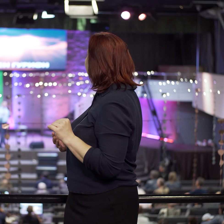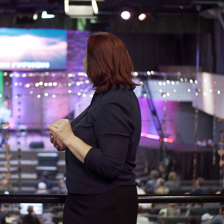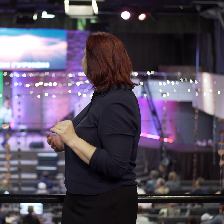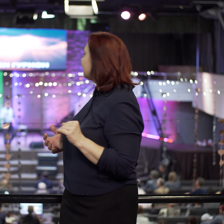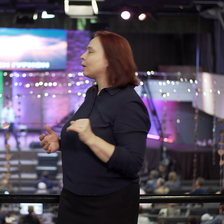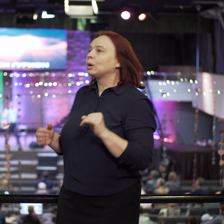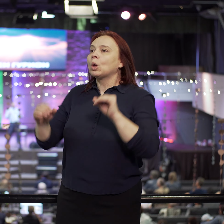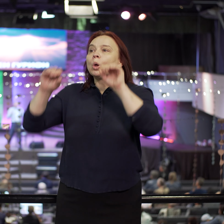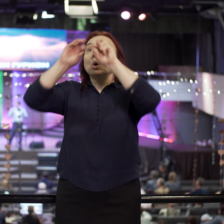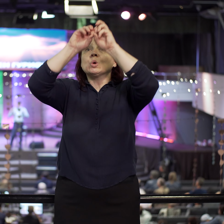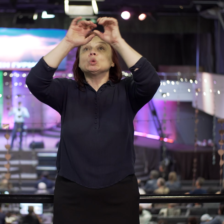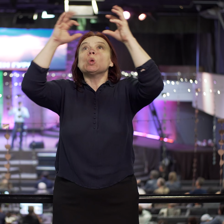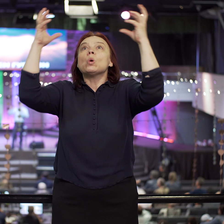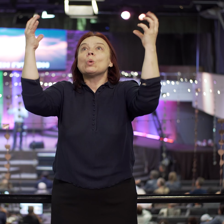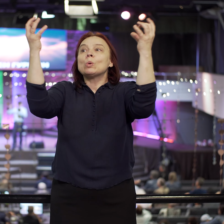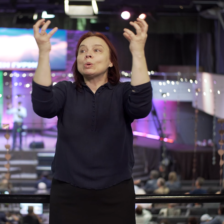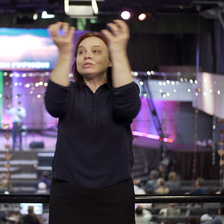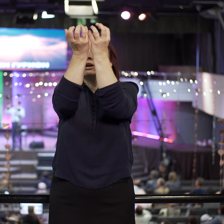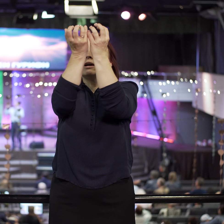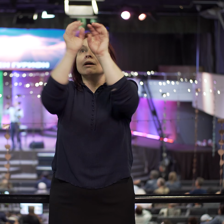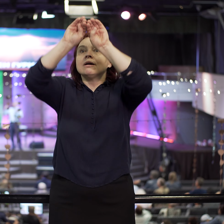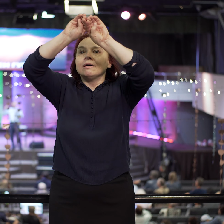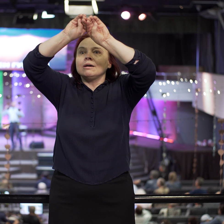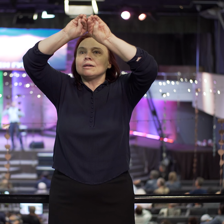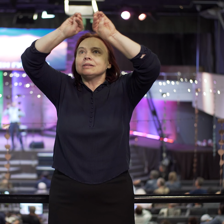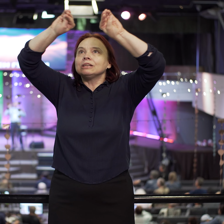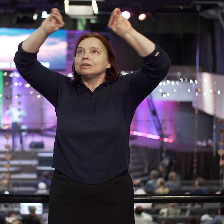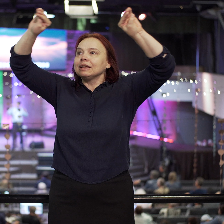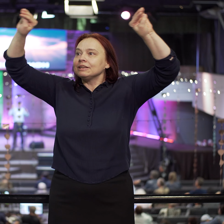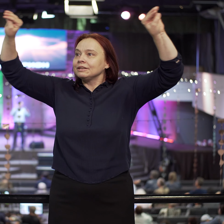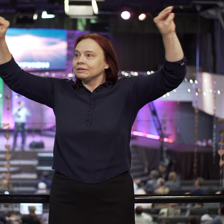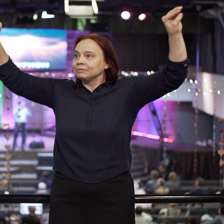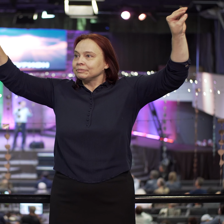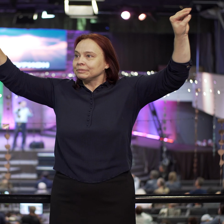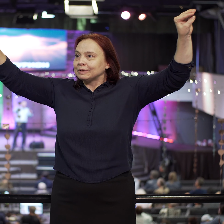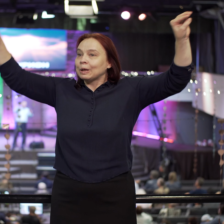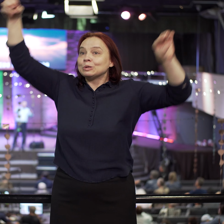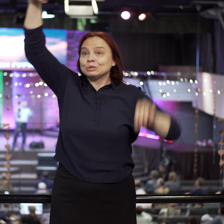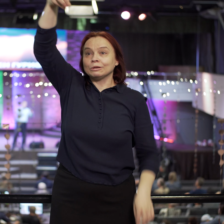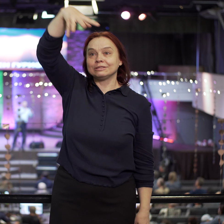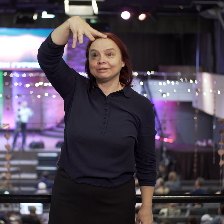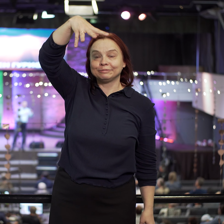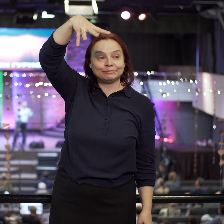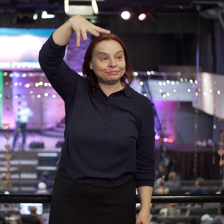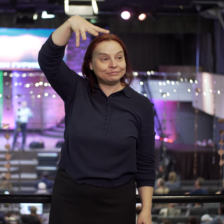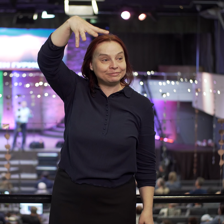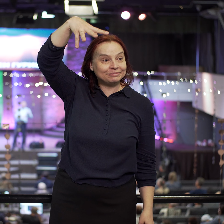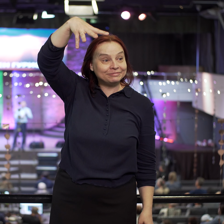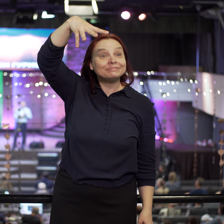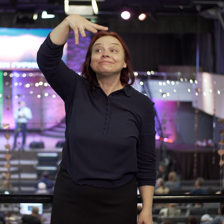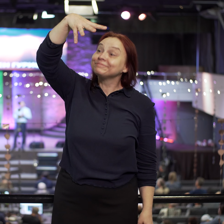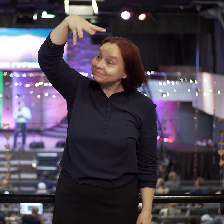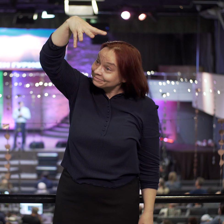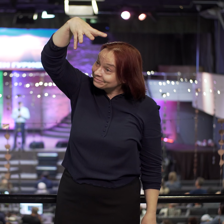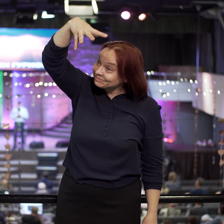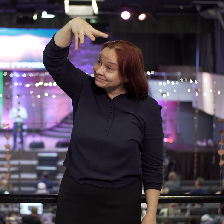тучи разошлись, и было лучи солнца пробивались сквозь эти